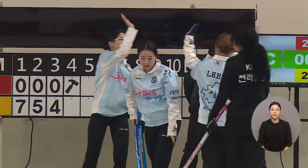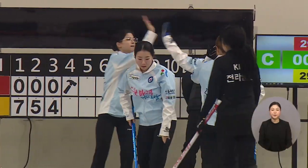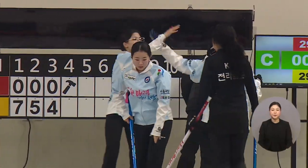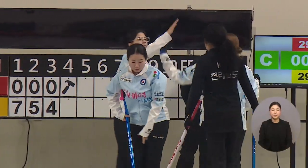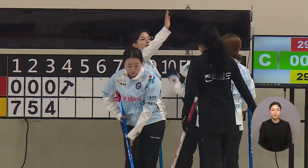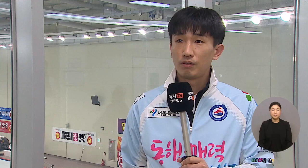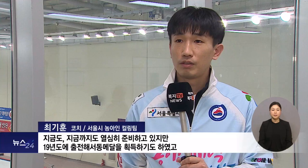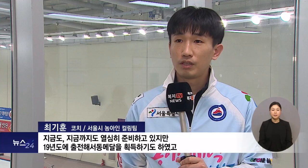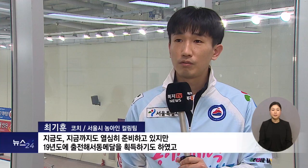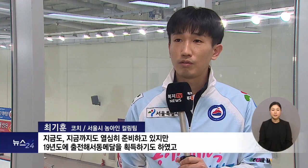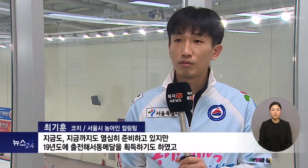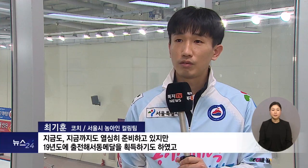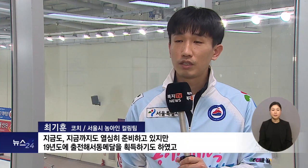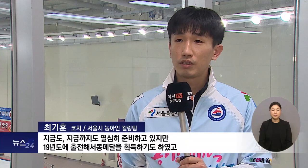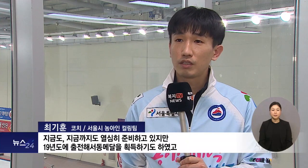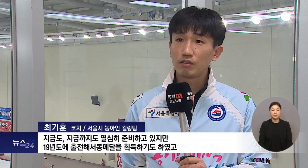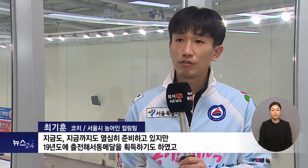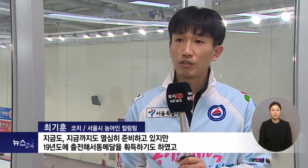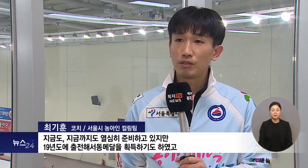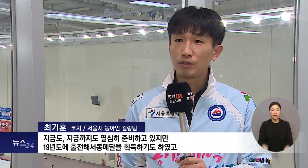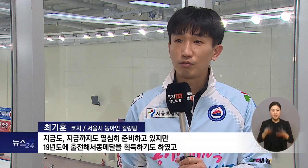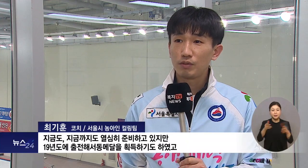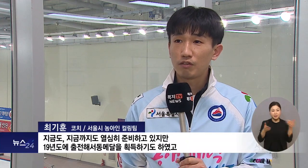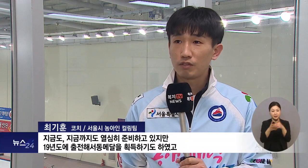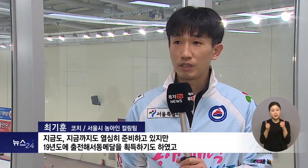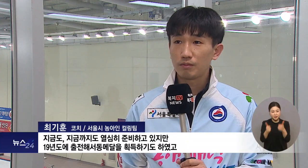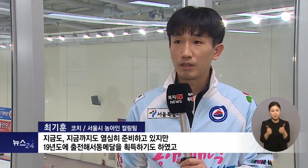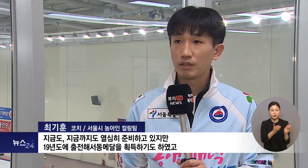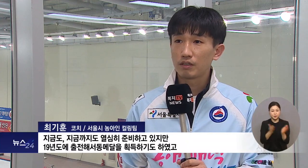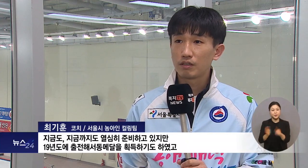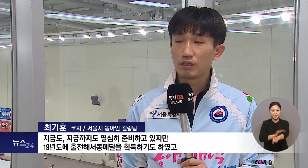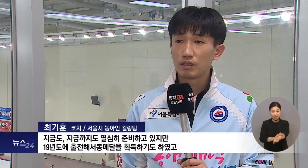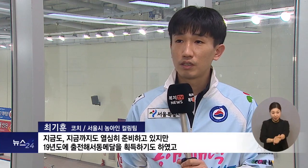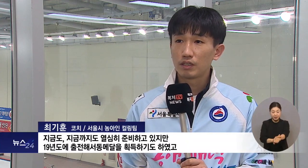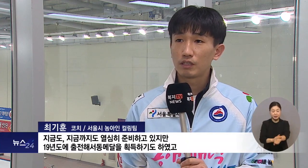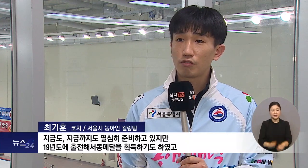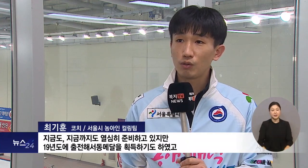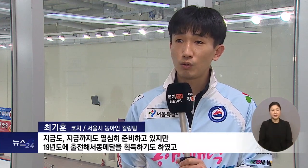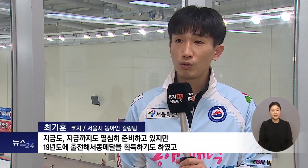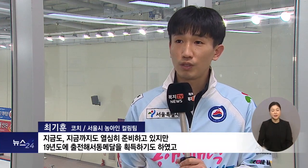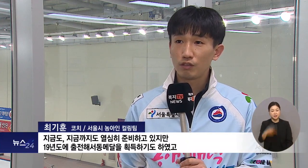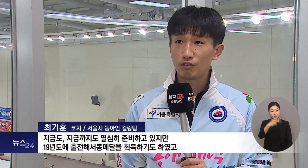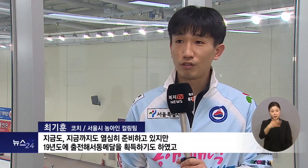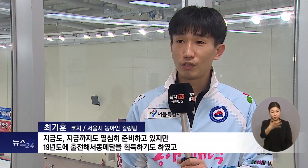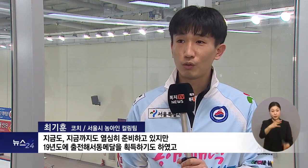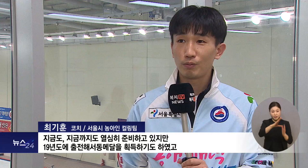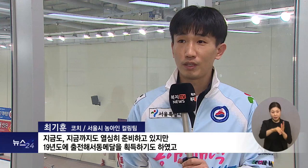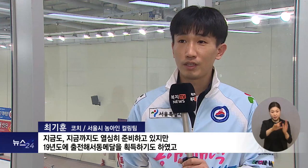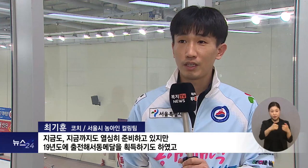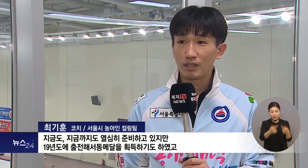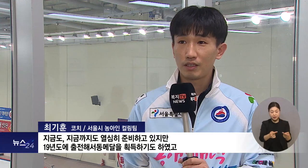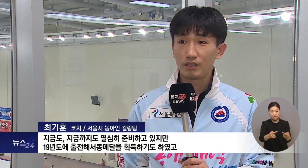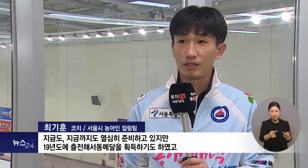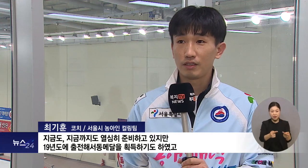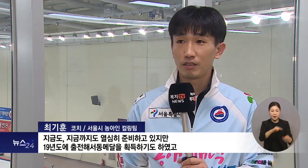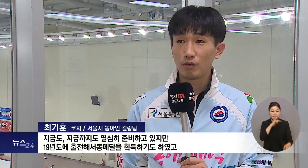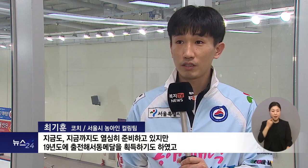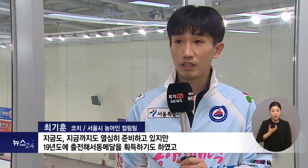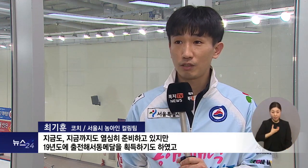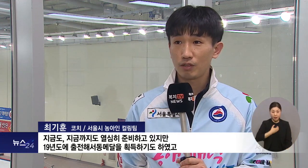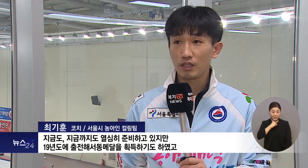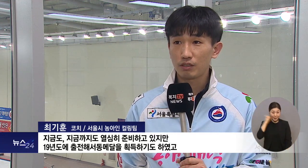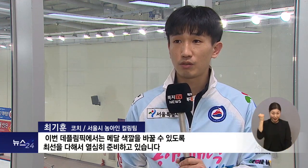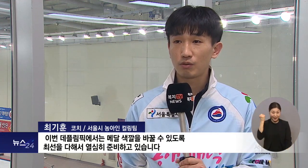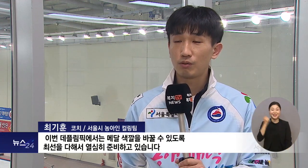있습니다 어 지금도 지금까지도 열심히 준비하고 있지만 19년도에 출전에서 동메달을